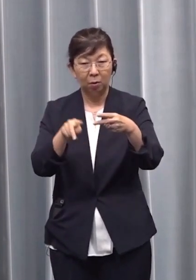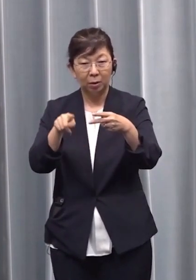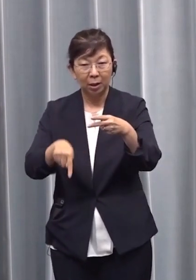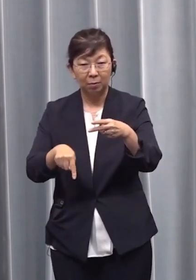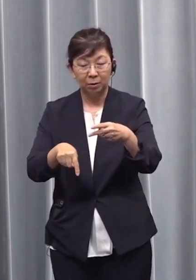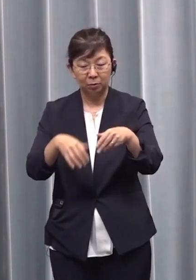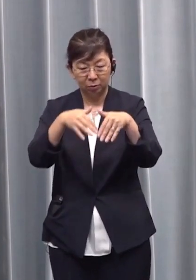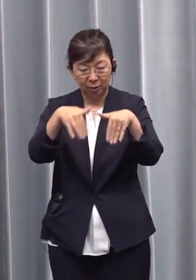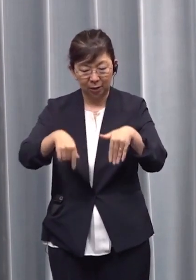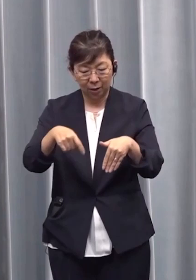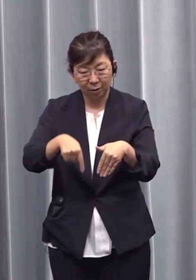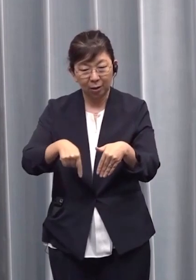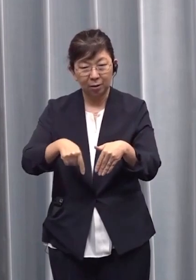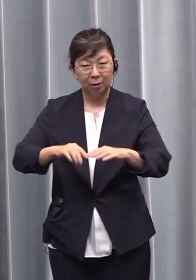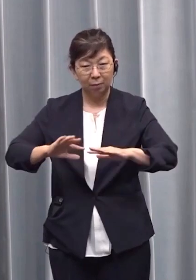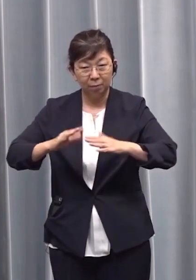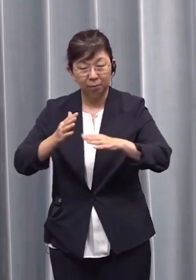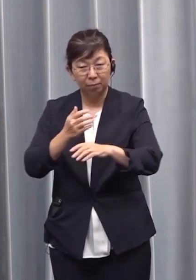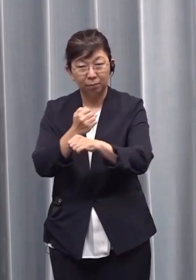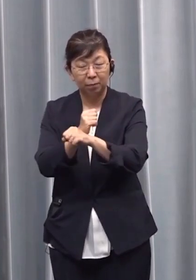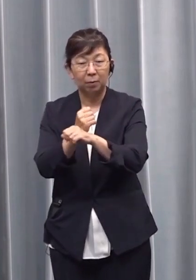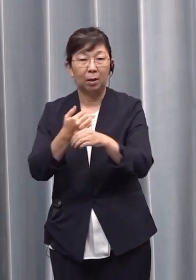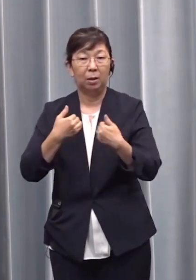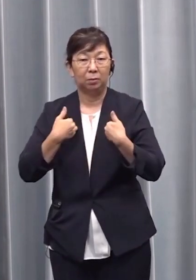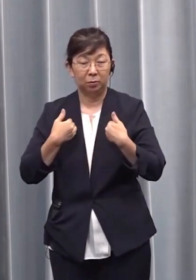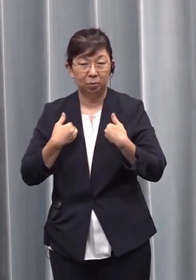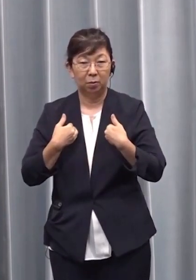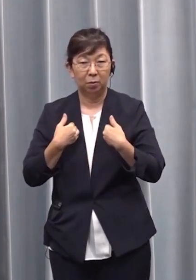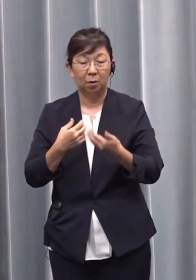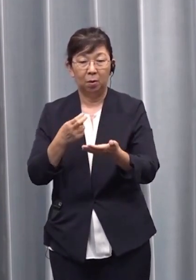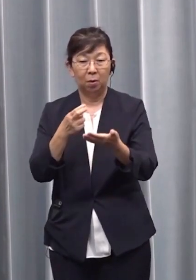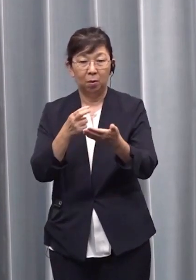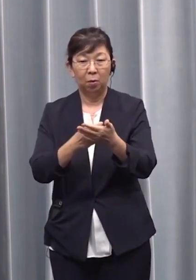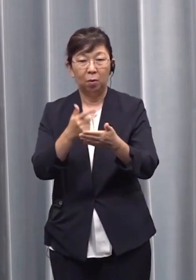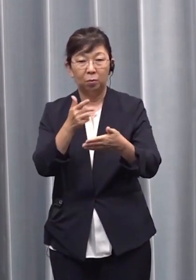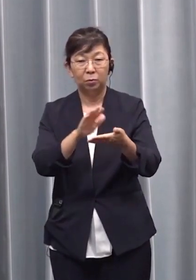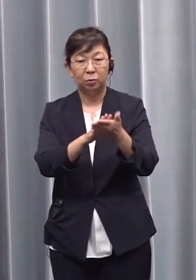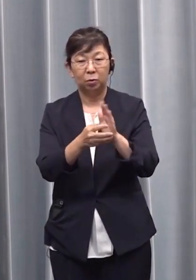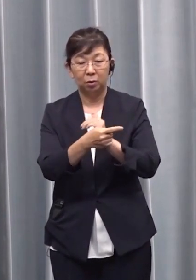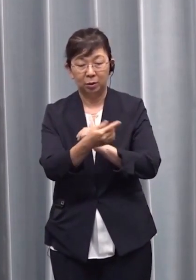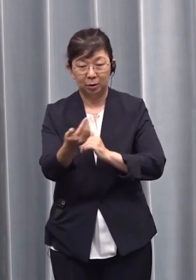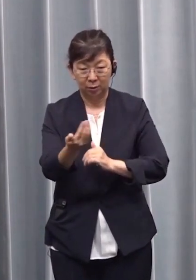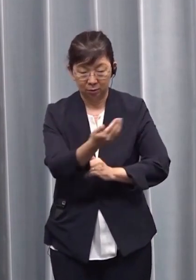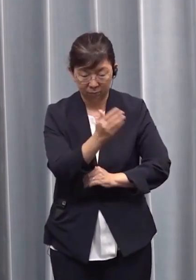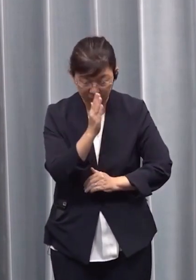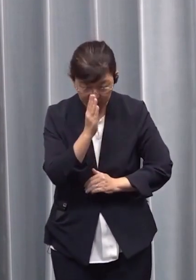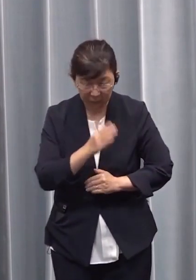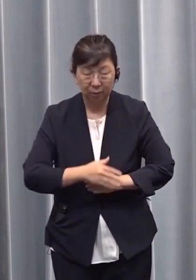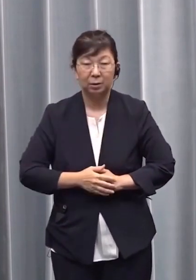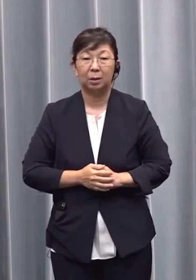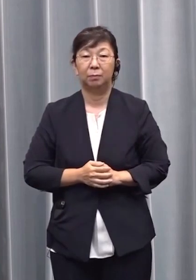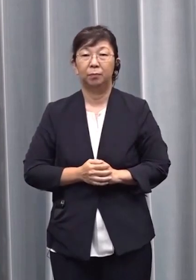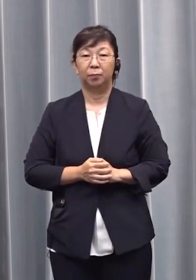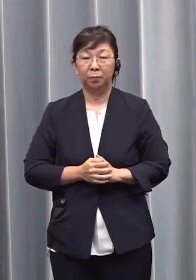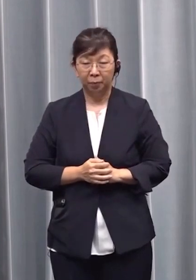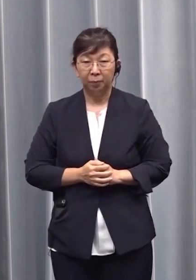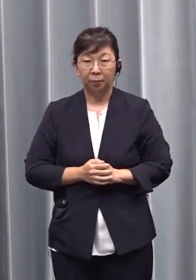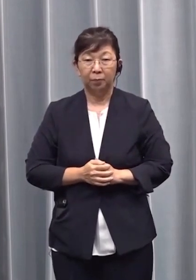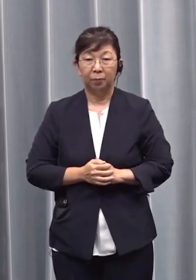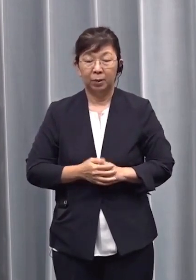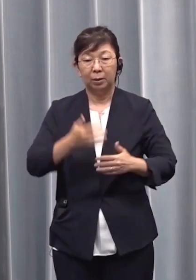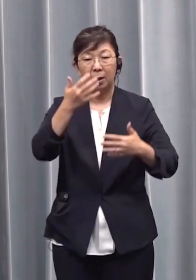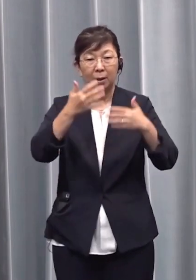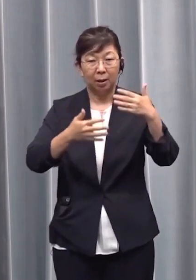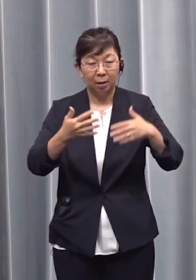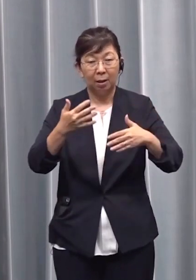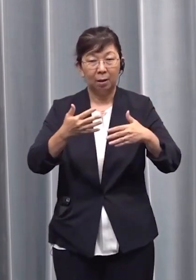検討されるべき事柄であると承知しており、法務省にお尋ねをいただきたいと思います。また、芸能界につい